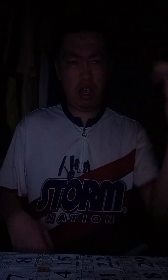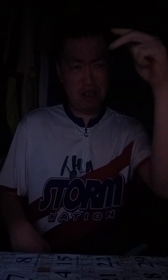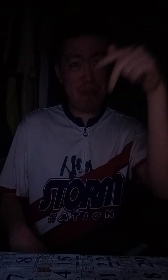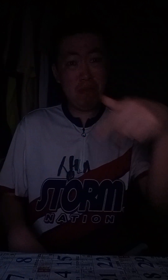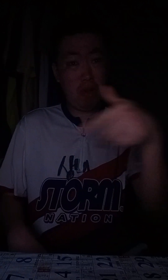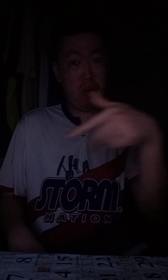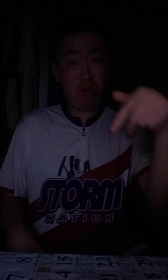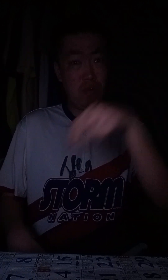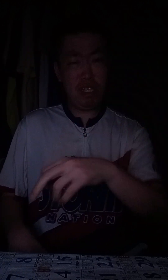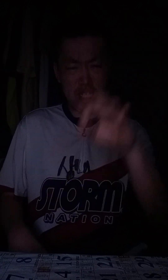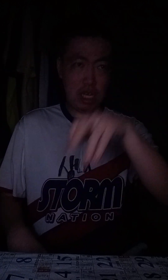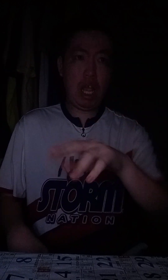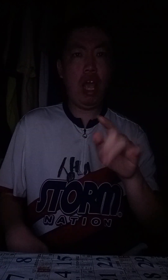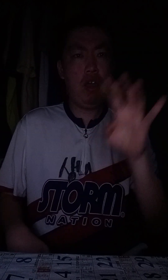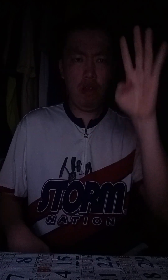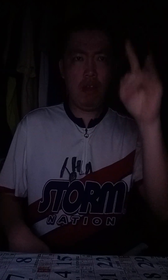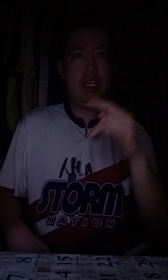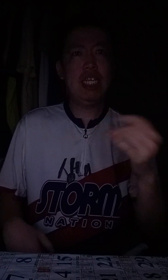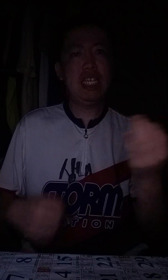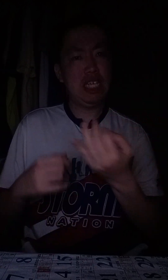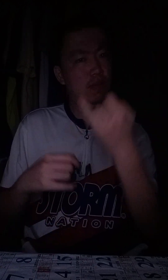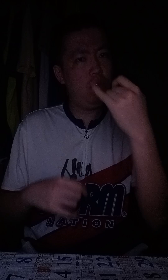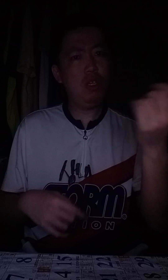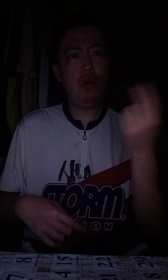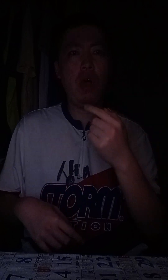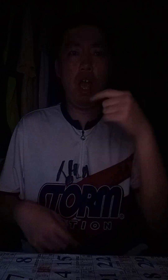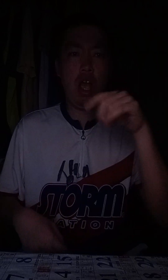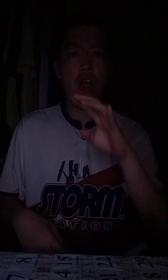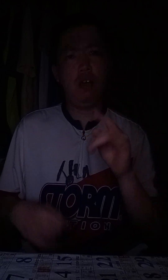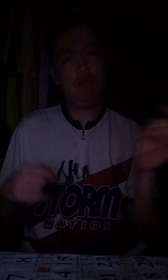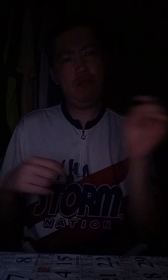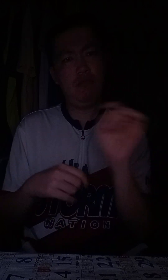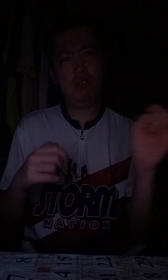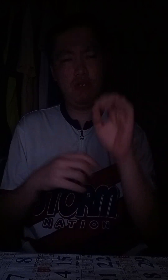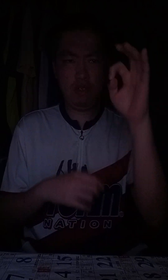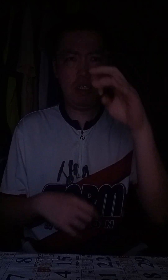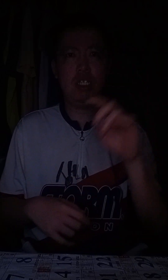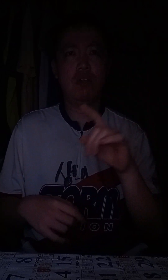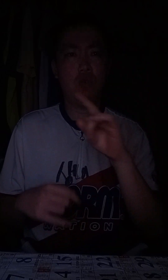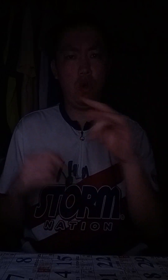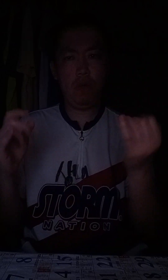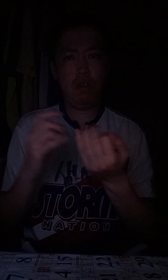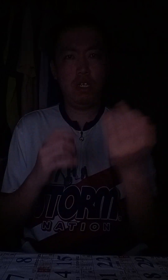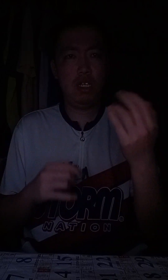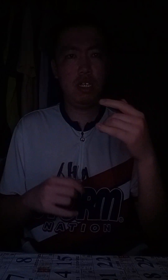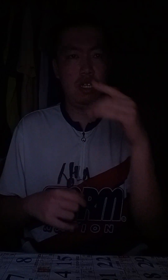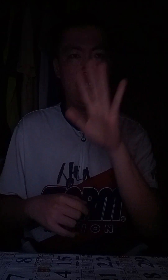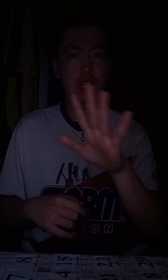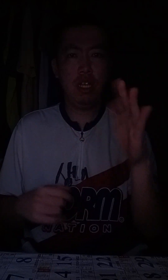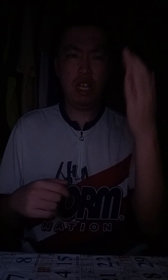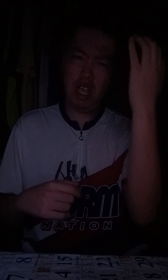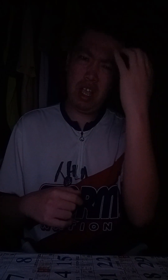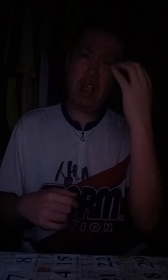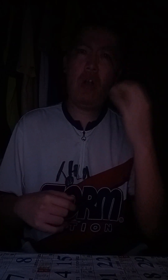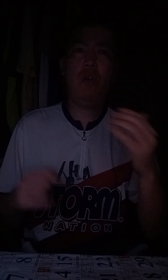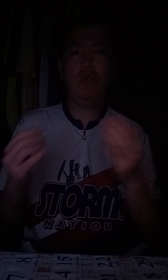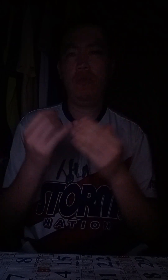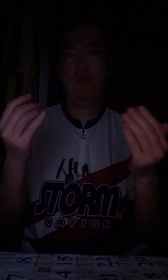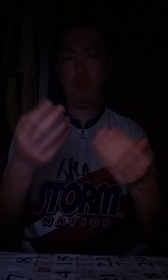버스 운전기사 65살 신모 씨와 택시 운전기사 51살 송모 씨 등 5명이 다쳐 병원에서 치료를